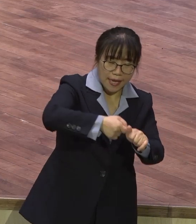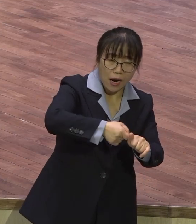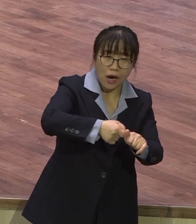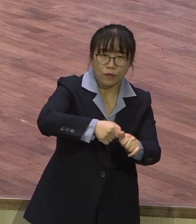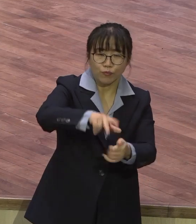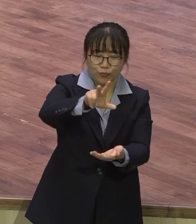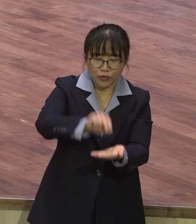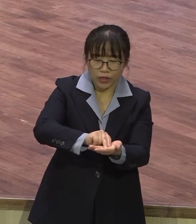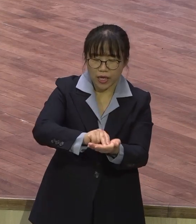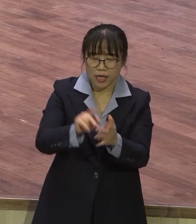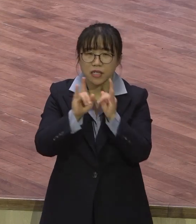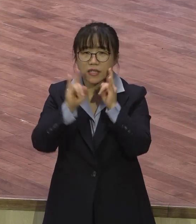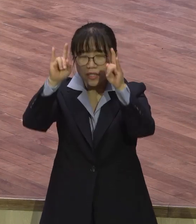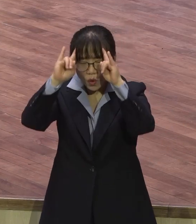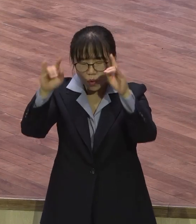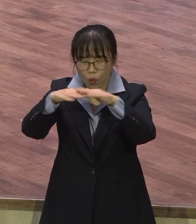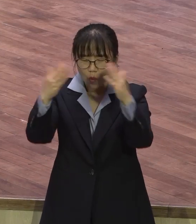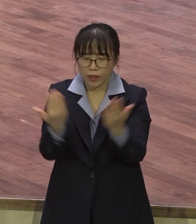해결되었다